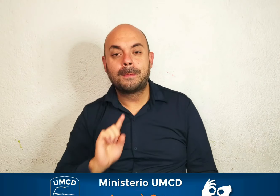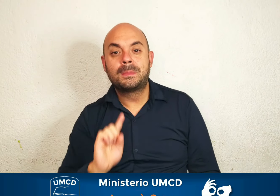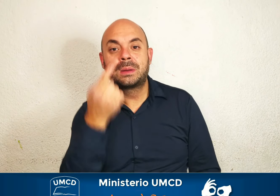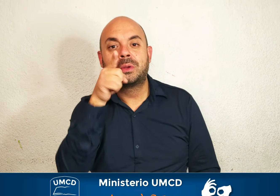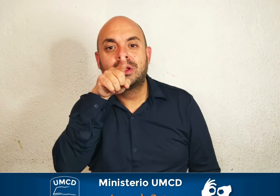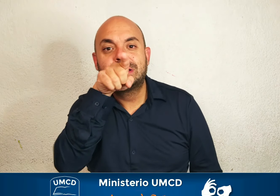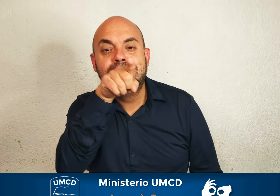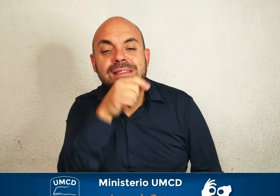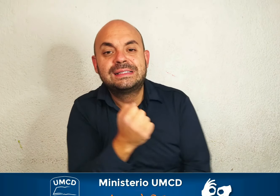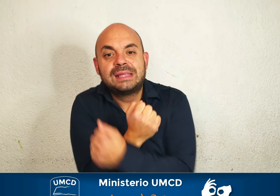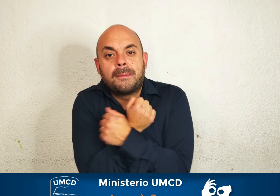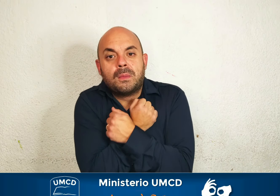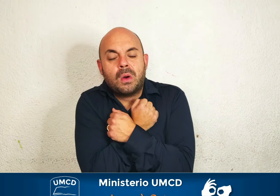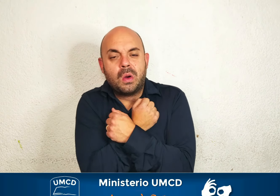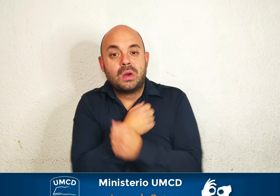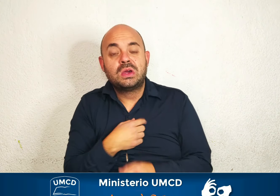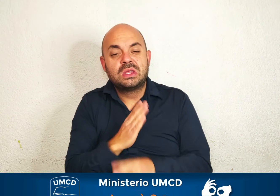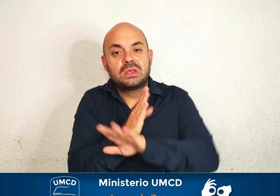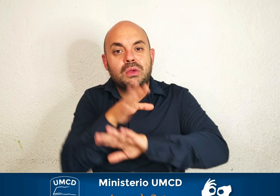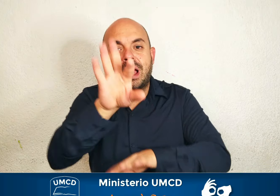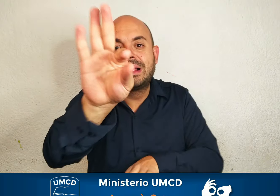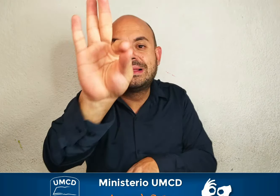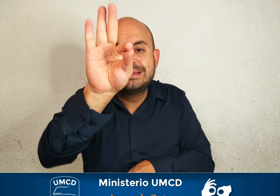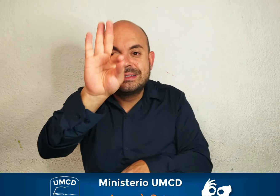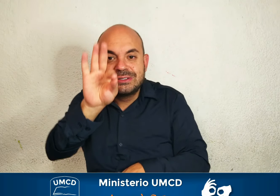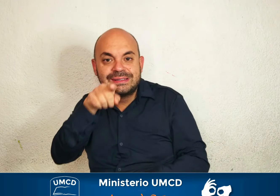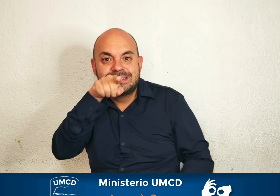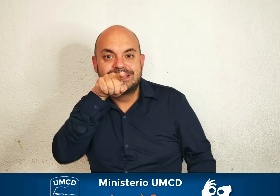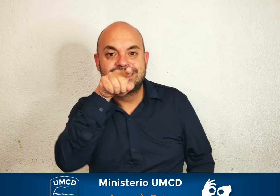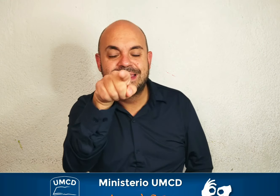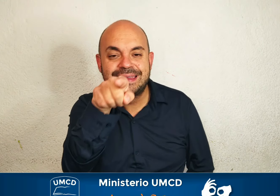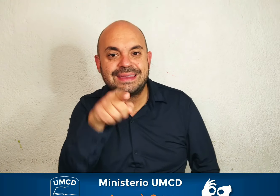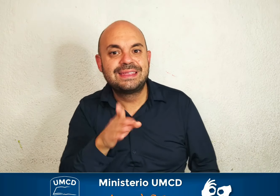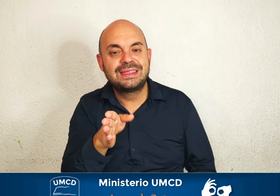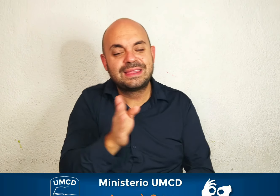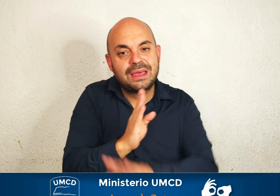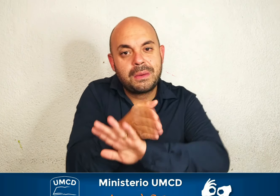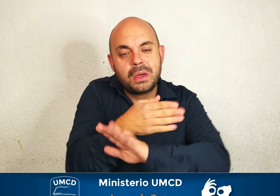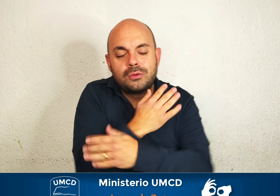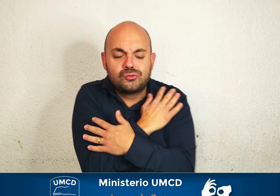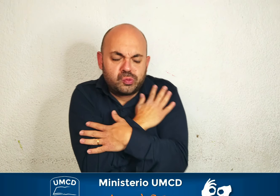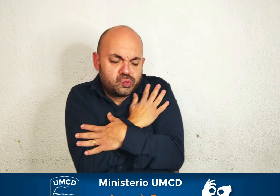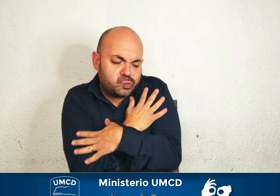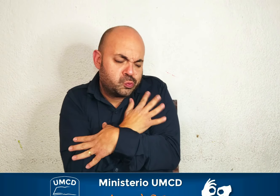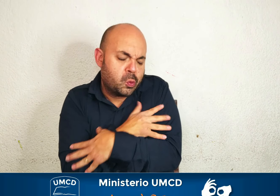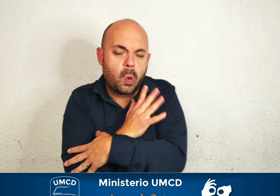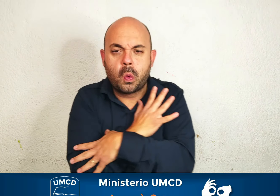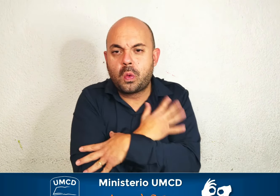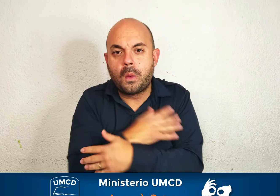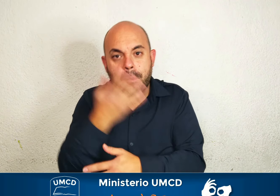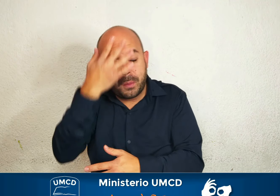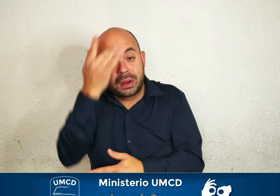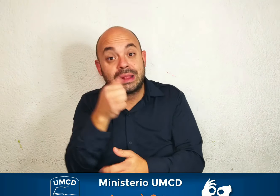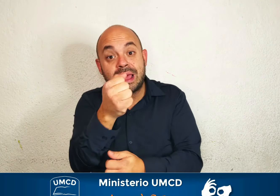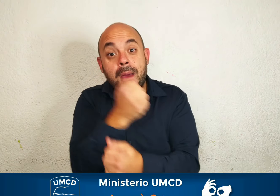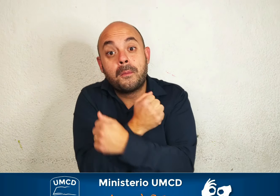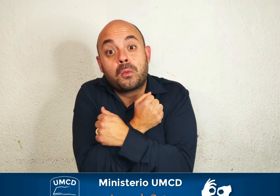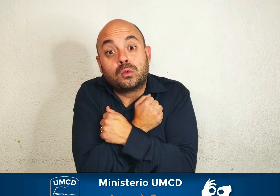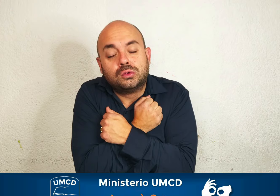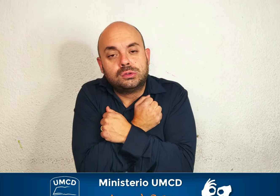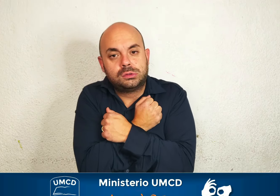y porque Él depende también de esa relación que tenemos los unos con los otros. Cuando yo amo a